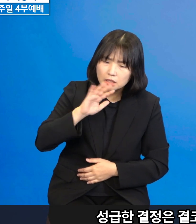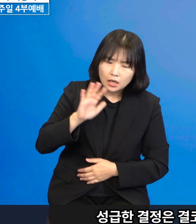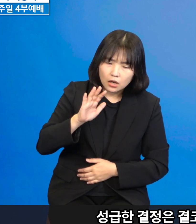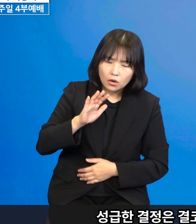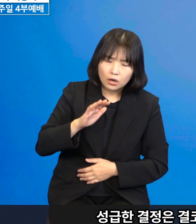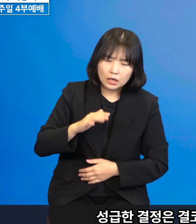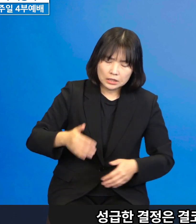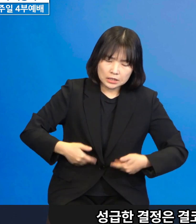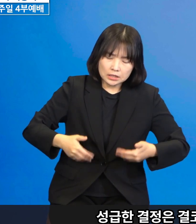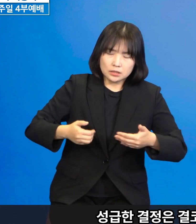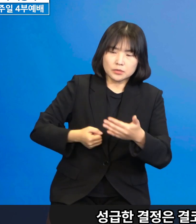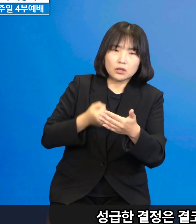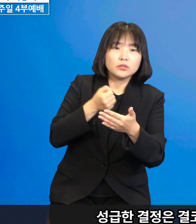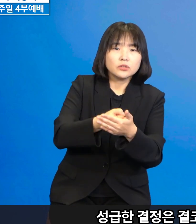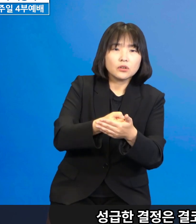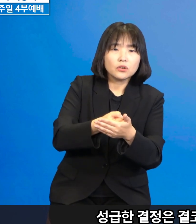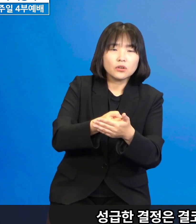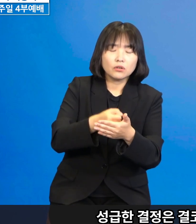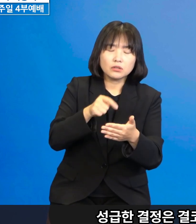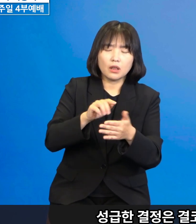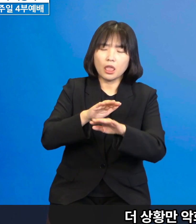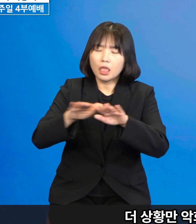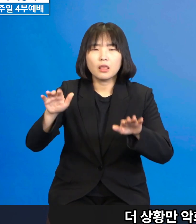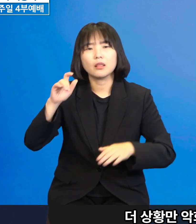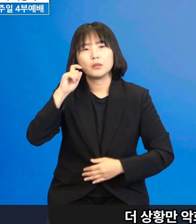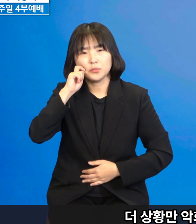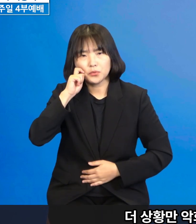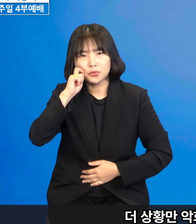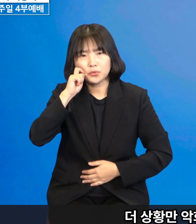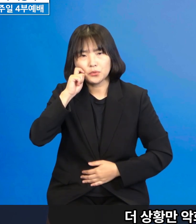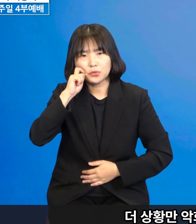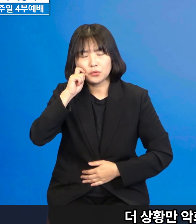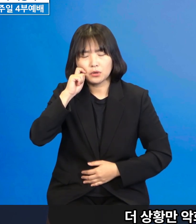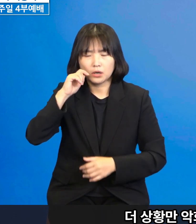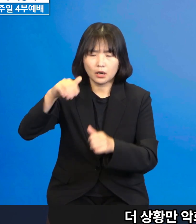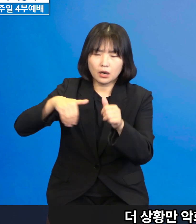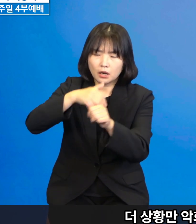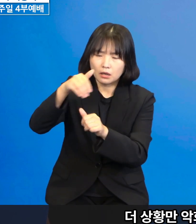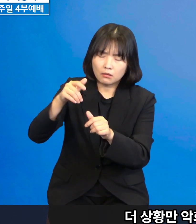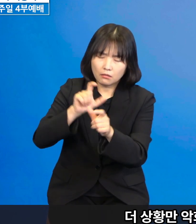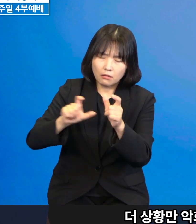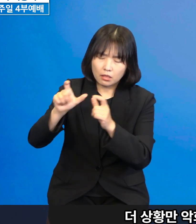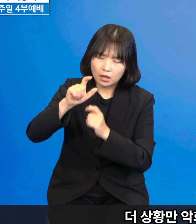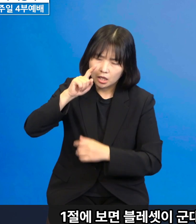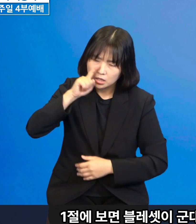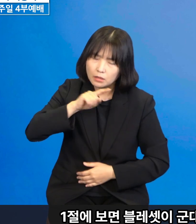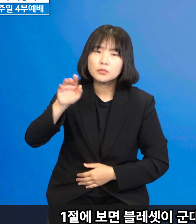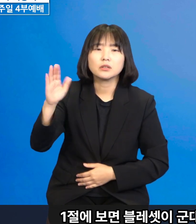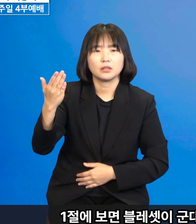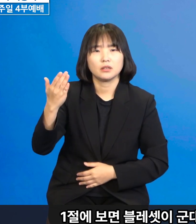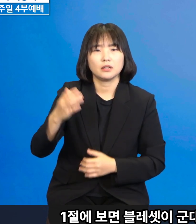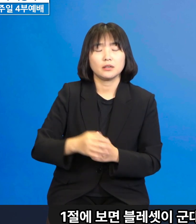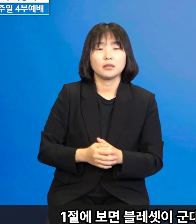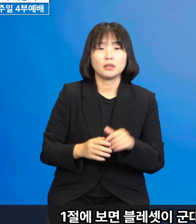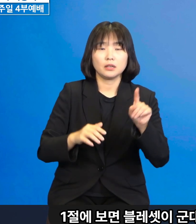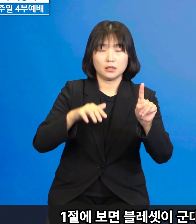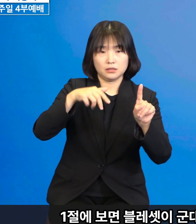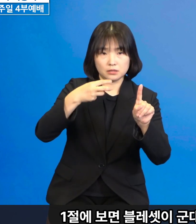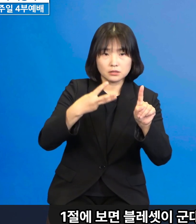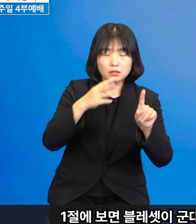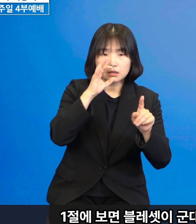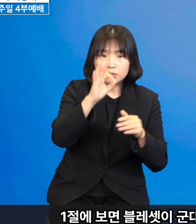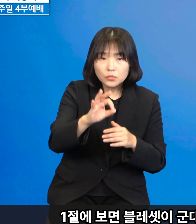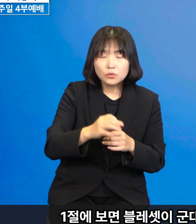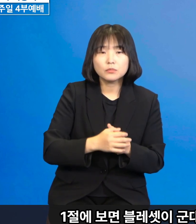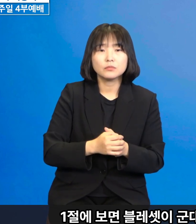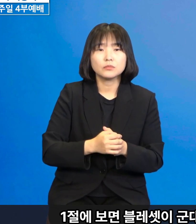성급한 결정은 결코 해결책이 되지 못했고 더 상황만 악화시켰다는 것이죠. 1절에 보면 블레셋이